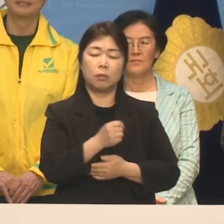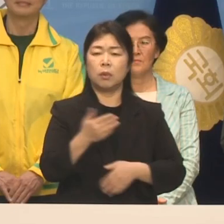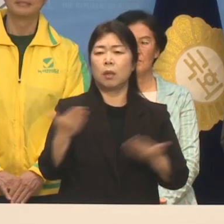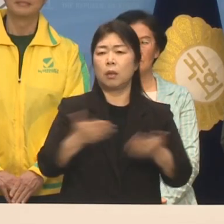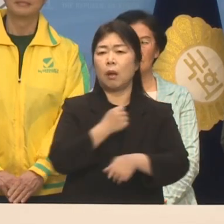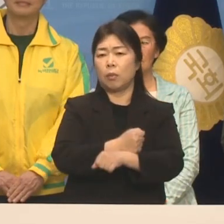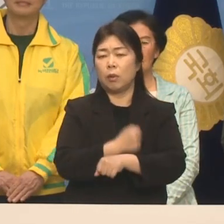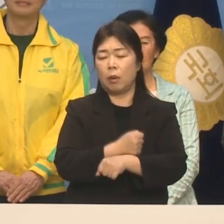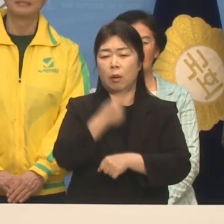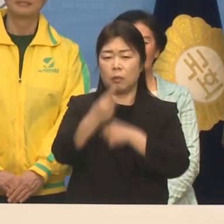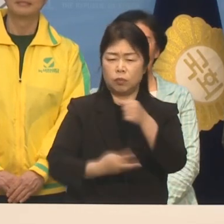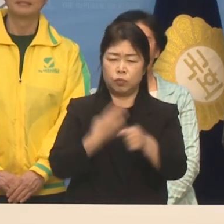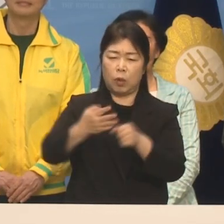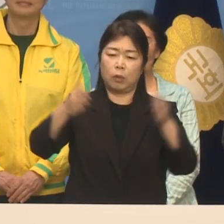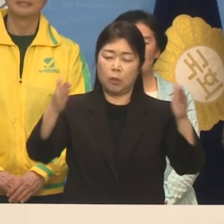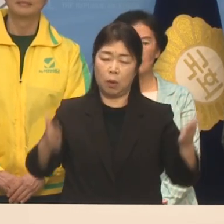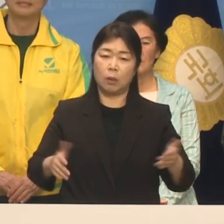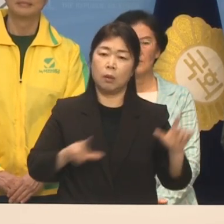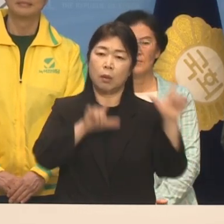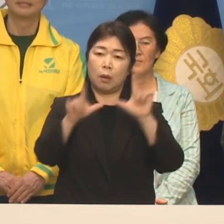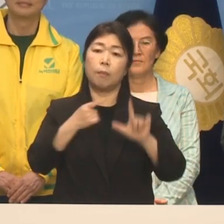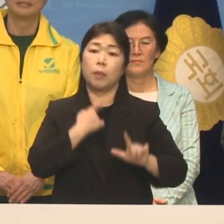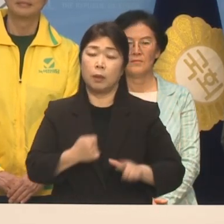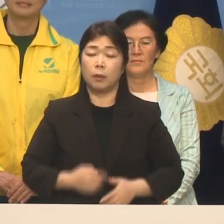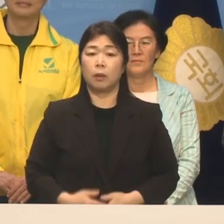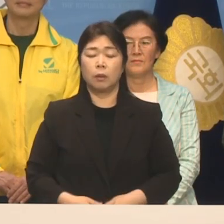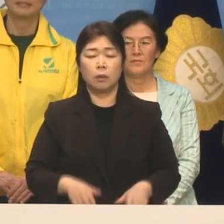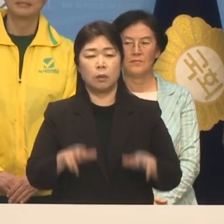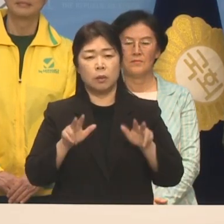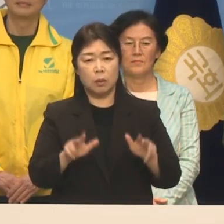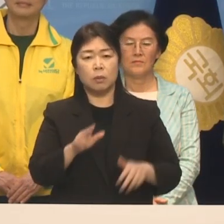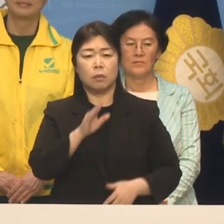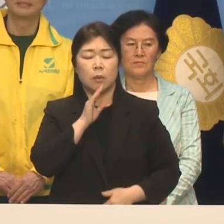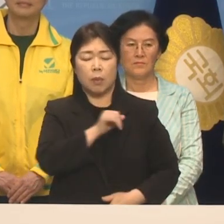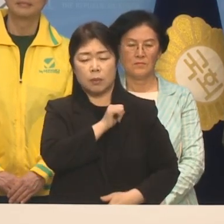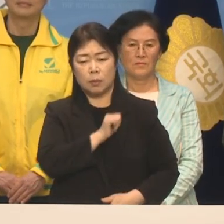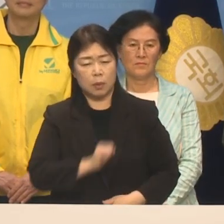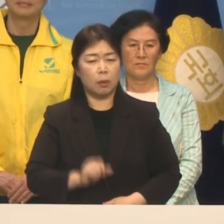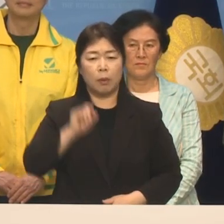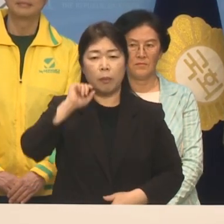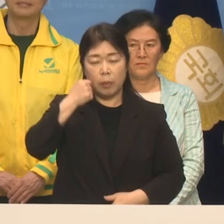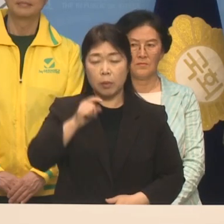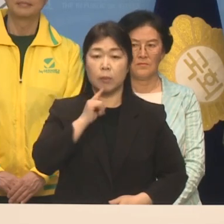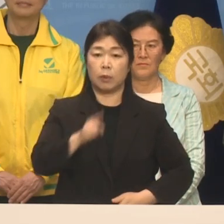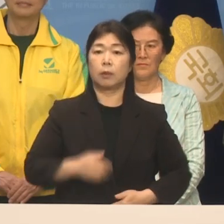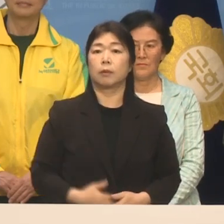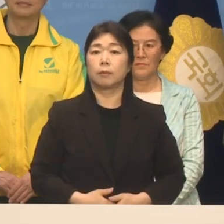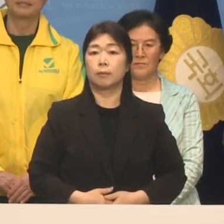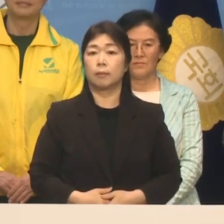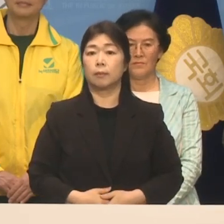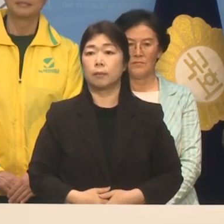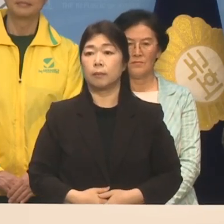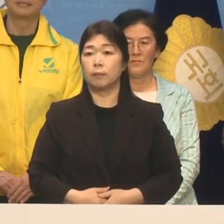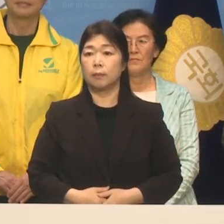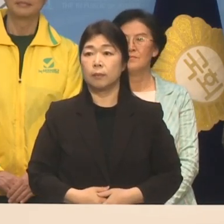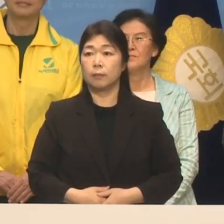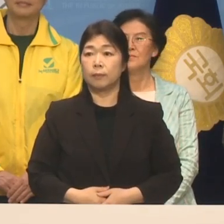하면서 수년 동안 그렇게 살아왔는데 이제 정말 견디기가 힘들다고 했습니다.